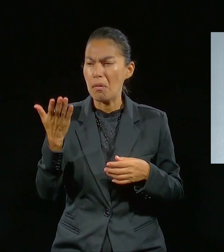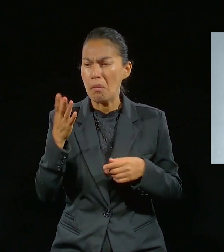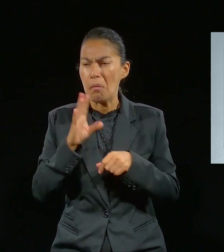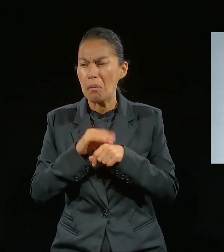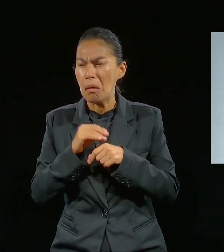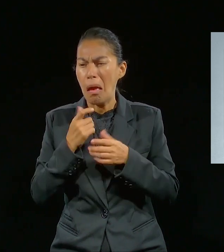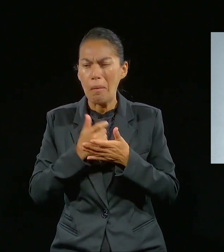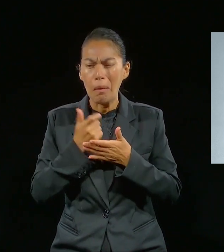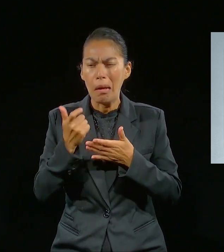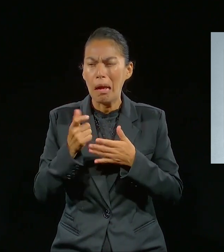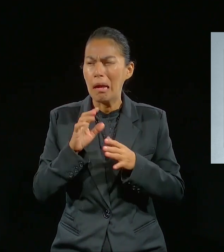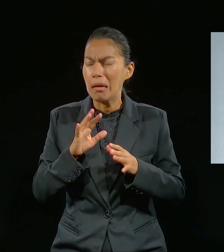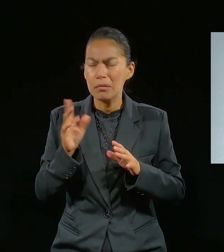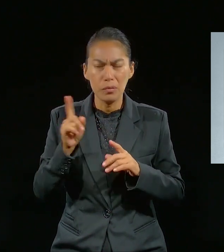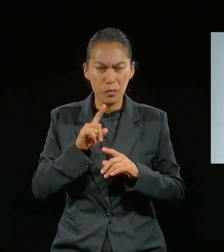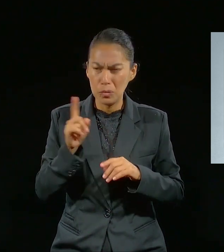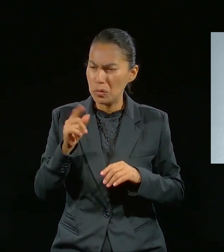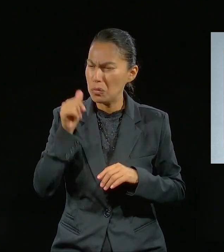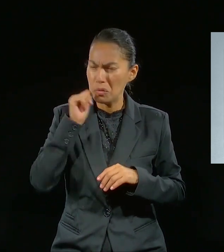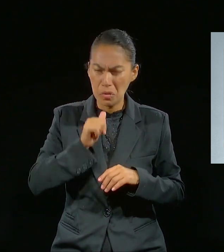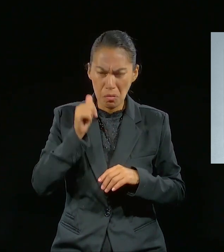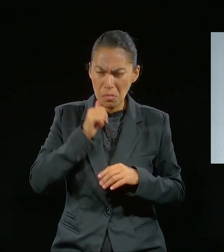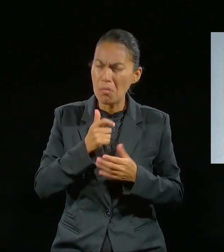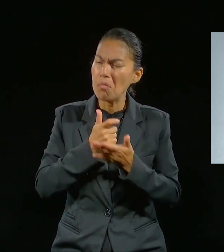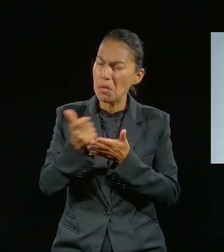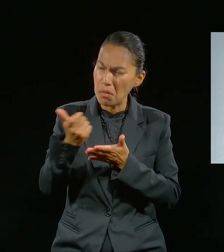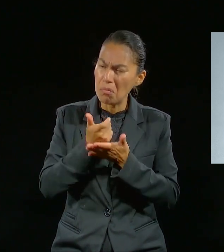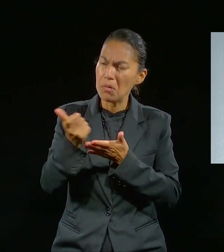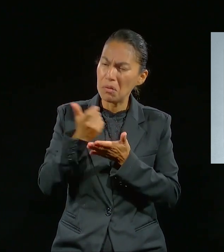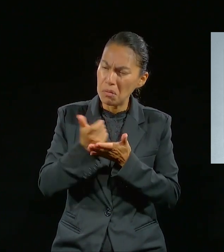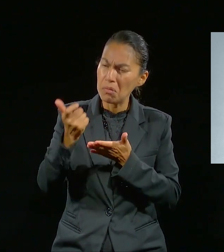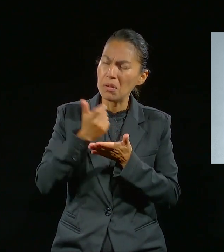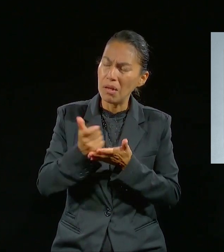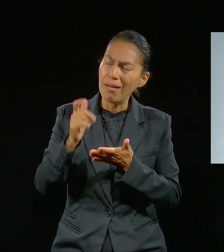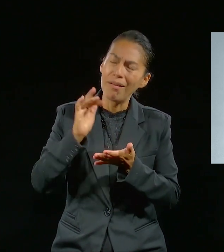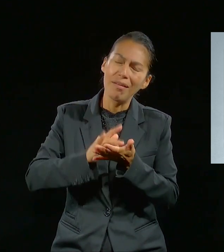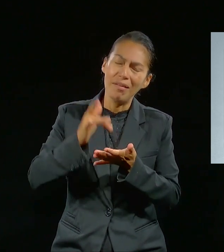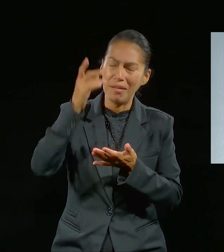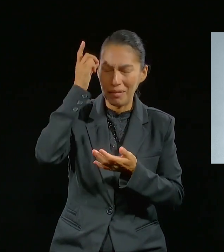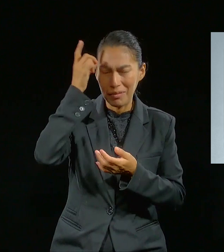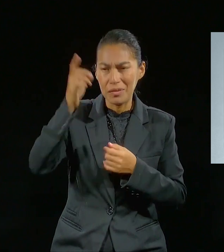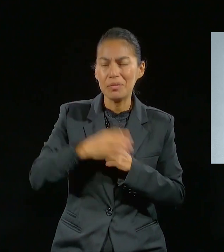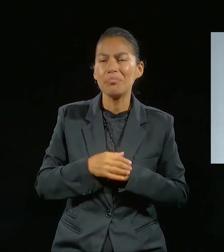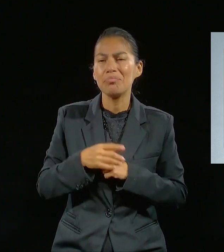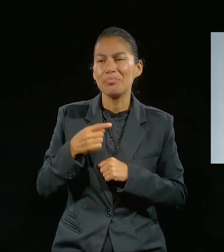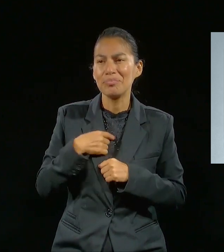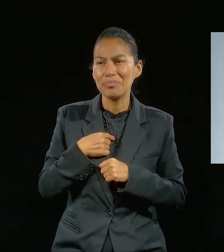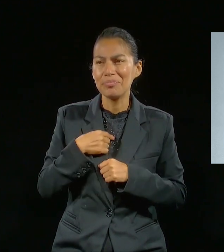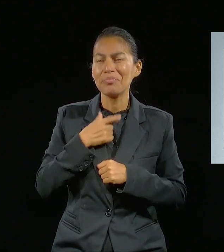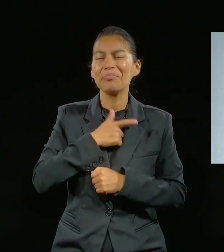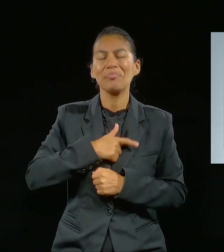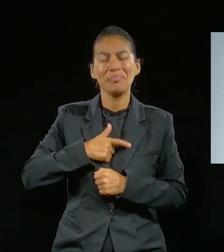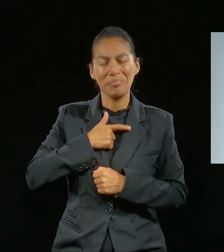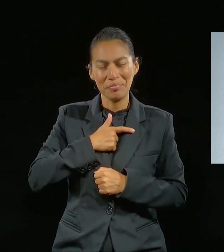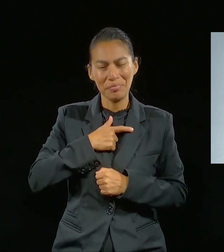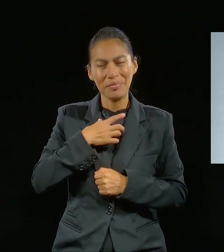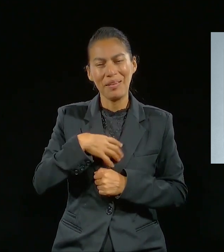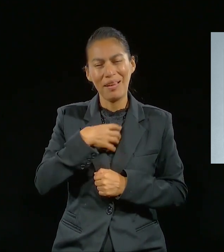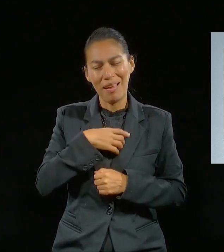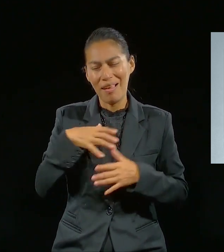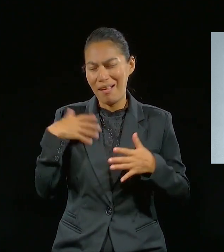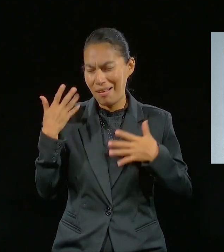quiero que me, o sea, no, no, nunca fui. Siempre colportando él, y yo me siento orgullosa de que